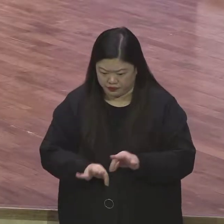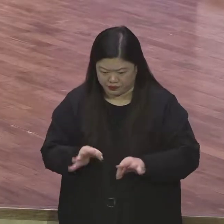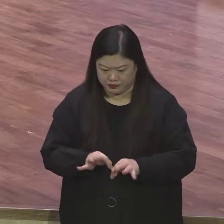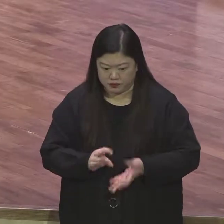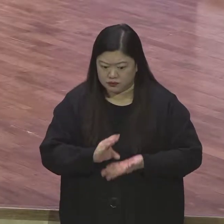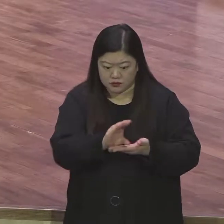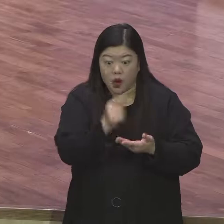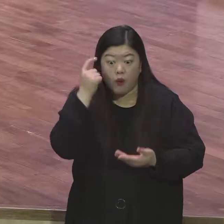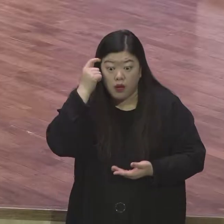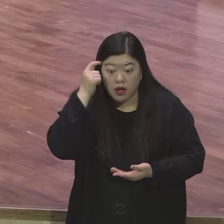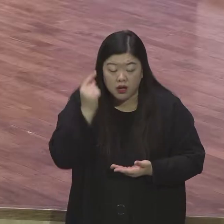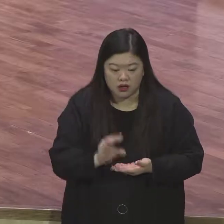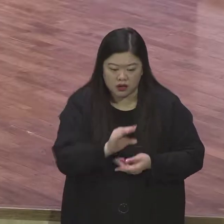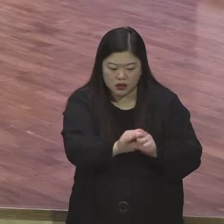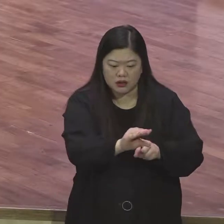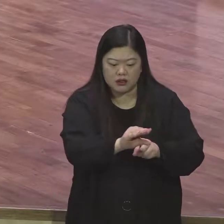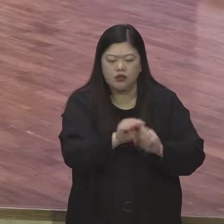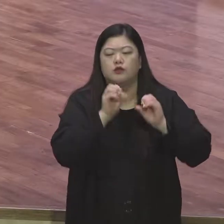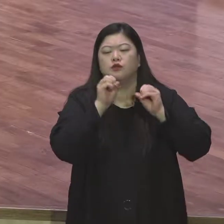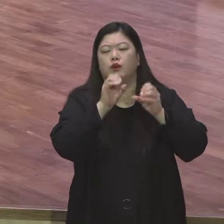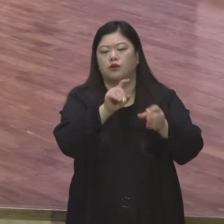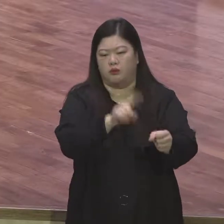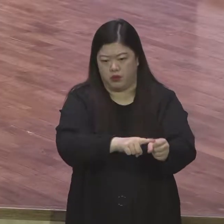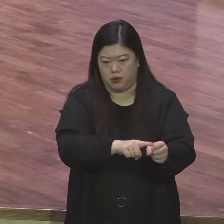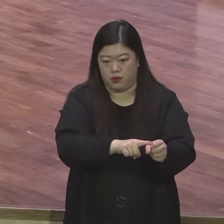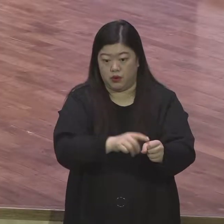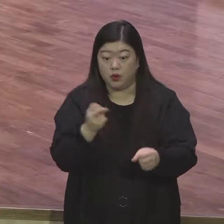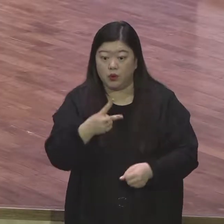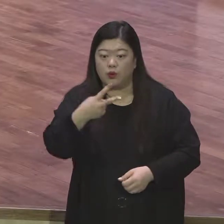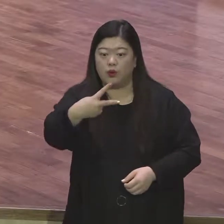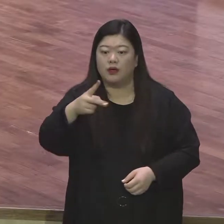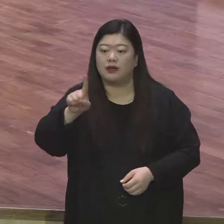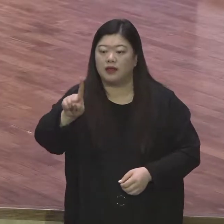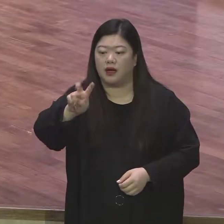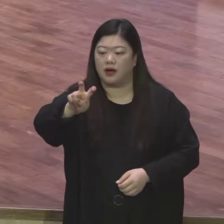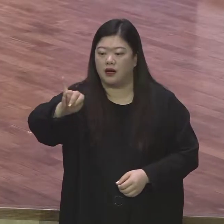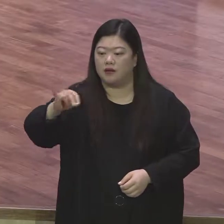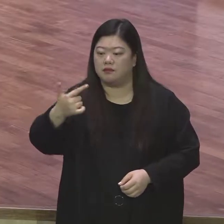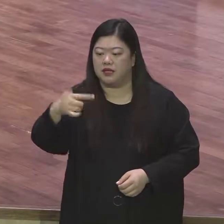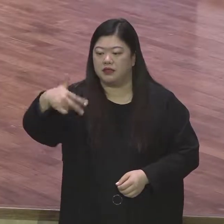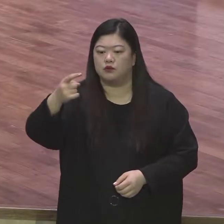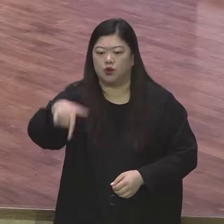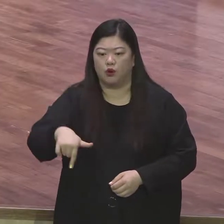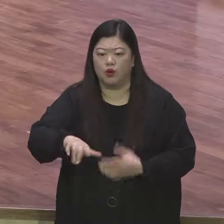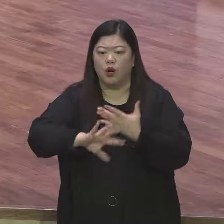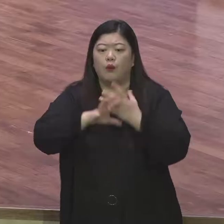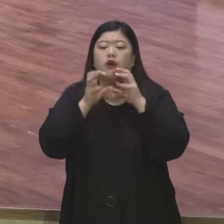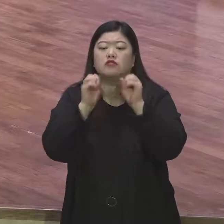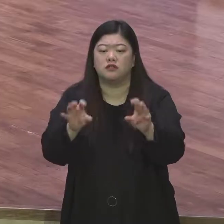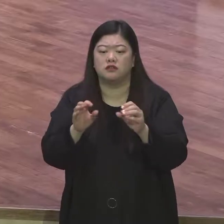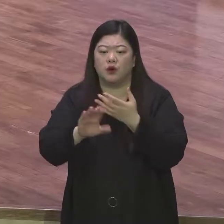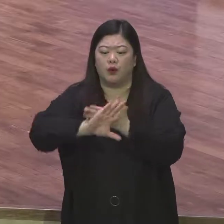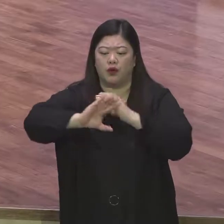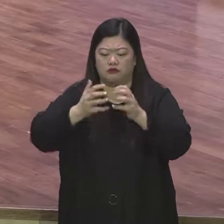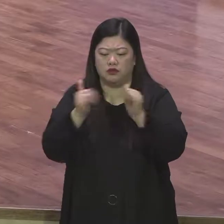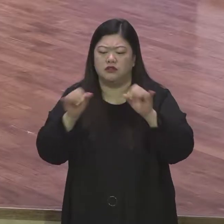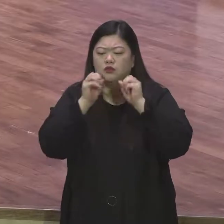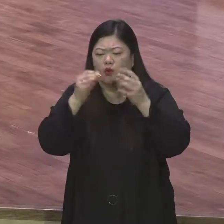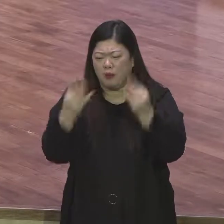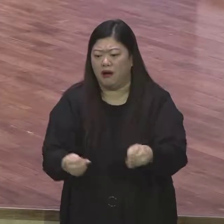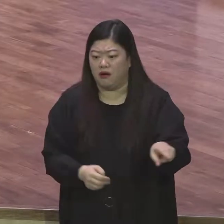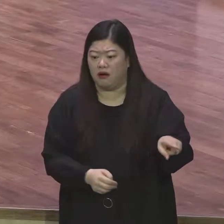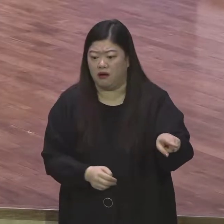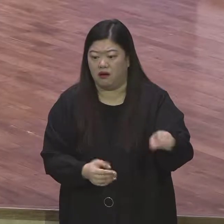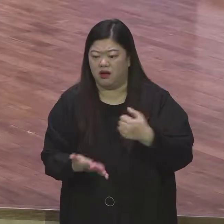때문에 다민족 살리는데 꼭 필요하기 때문에 그 현장을 보고 하나님의 음성으로 듣고